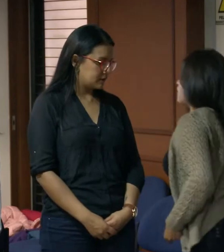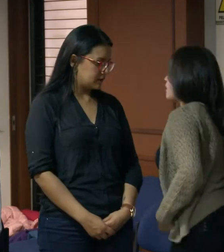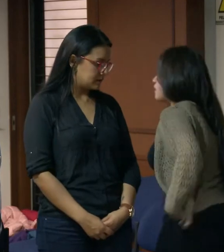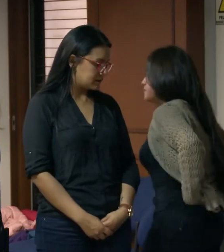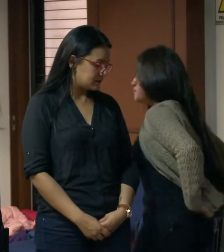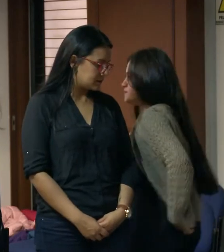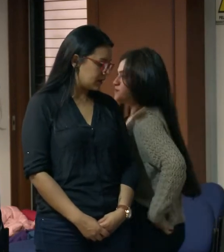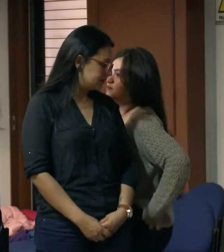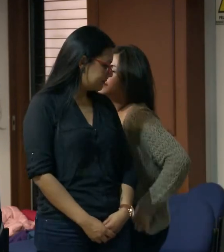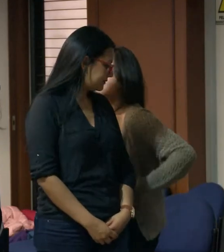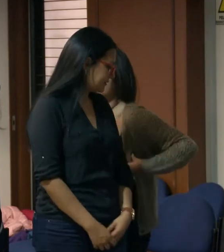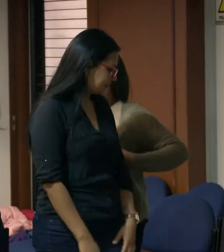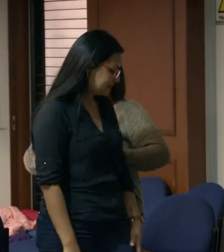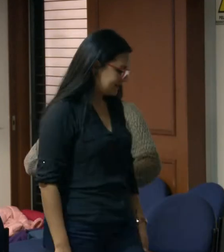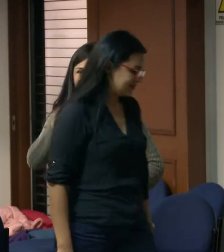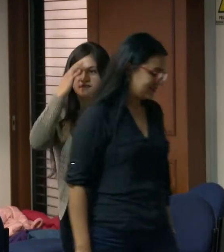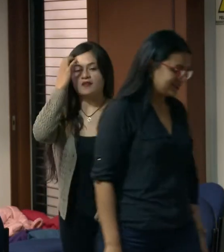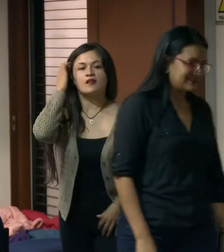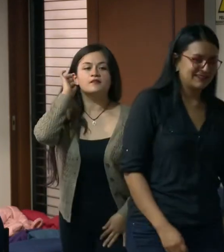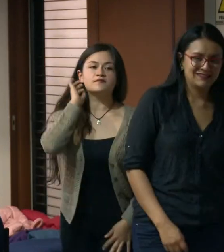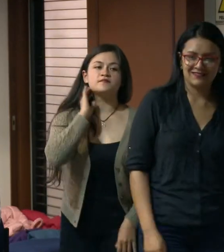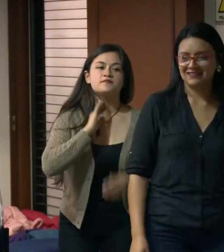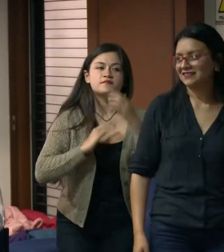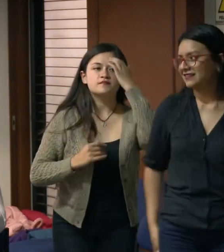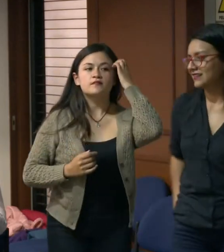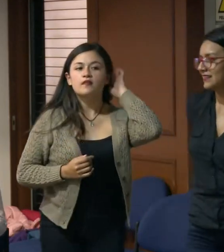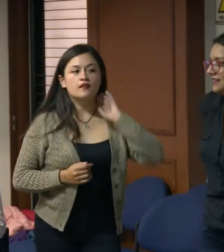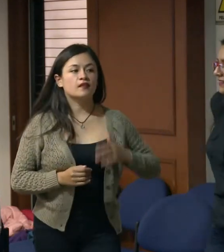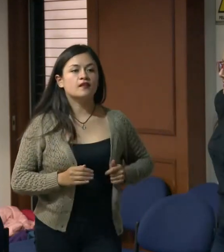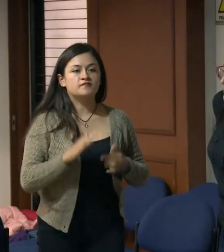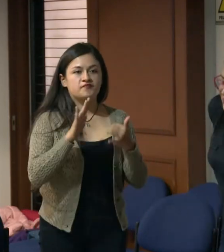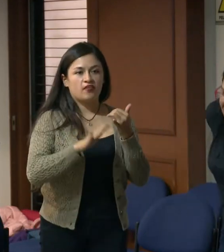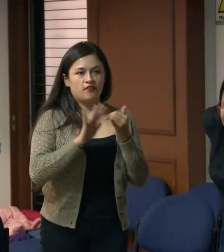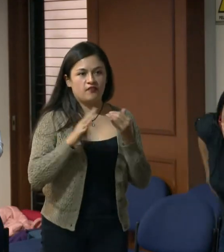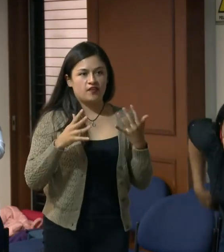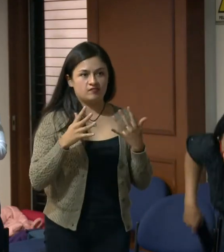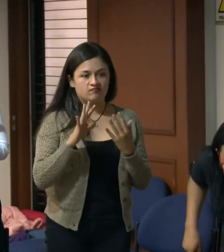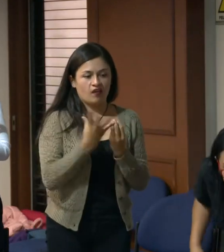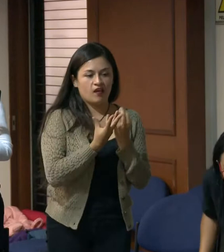Ya finalmente la subcategoría multisensorialidad decidimos vincularla